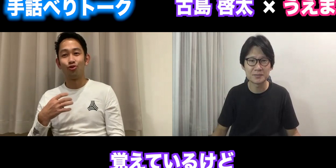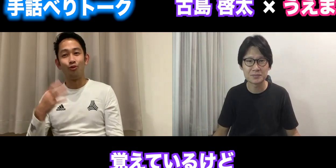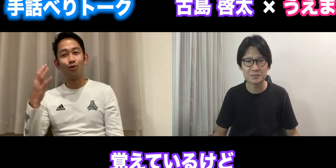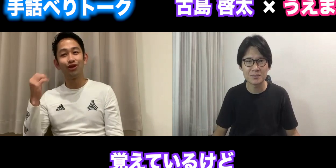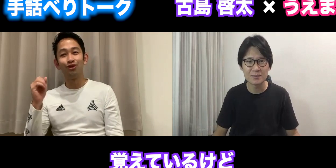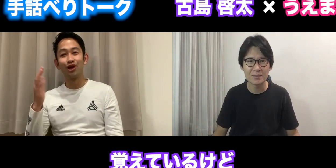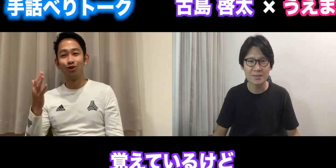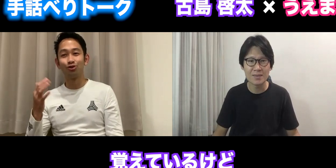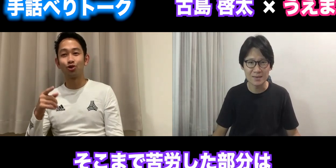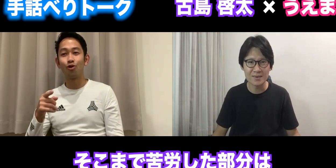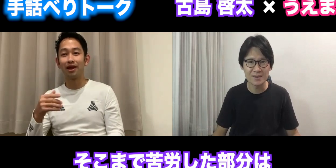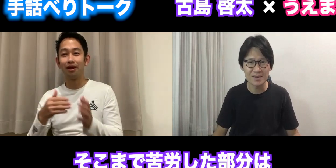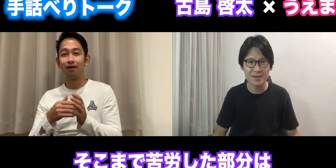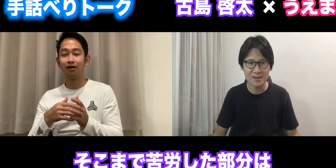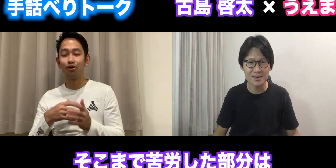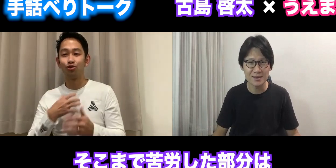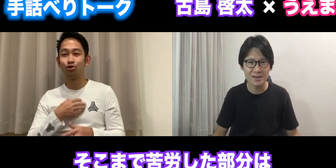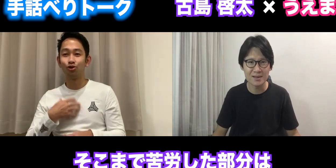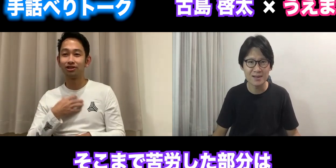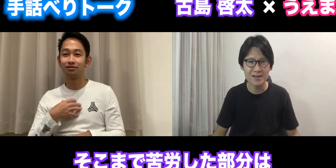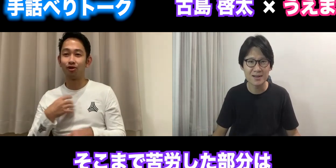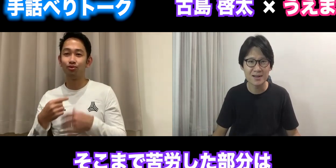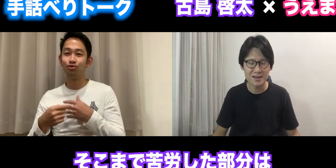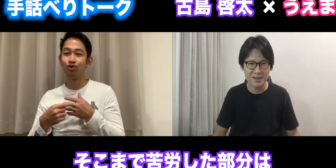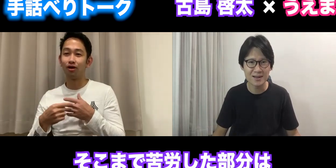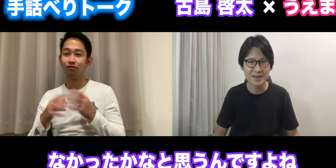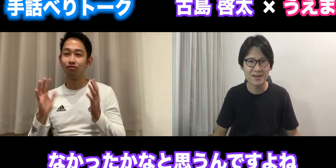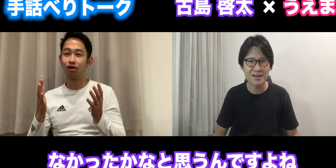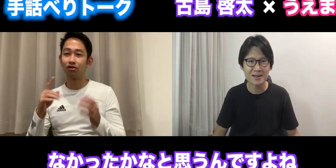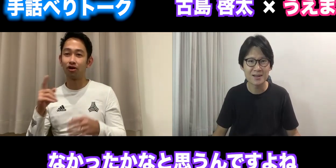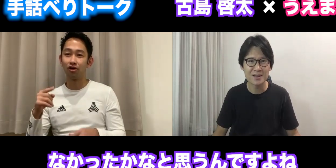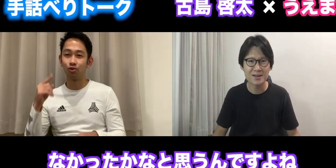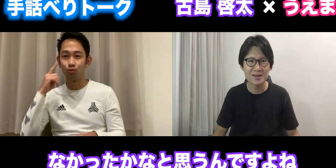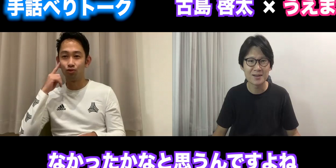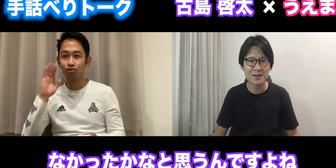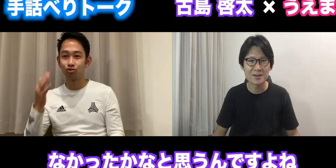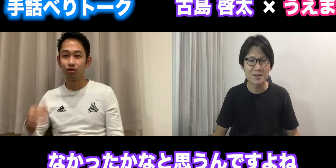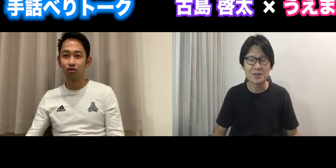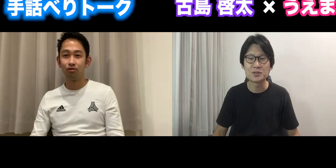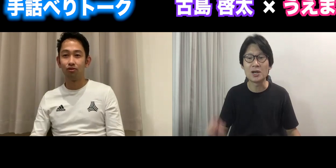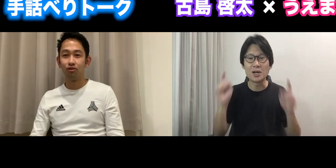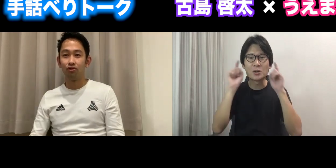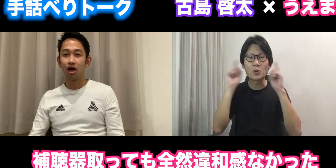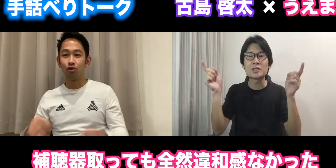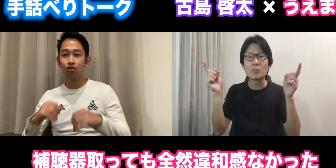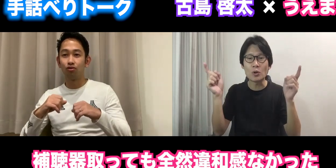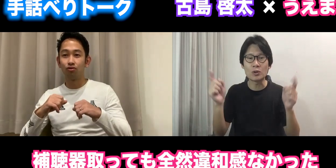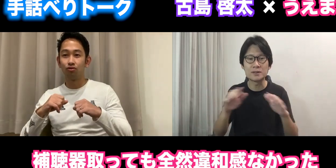動いてるけどそこまで苦労した部分はわかったかなぁと思っじゃああの子全然